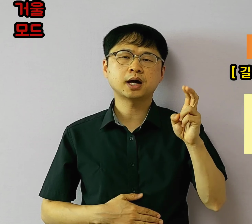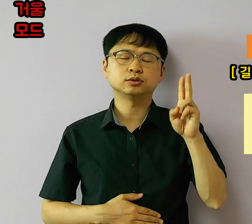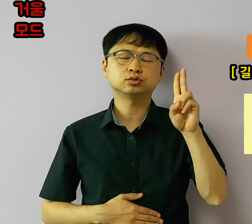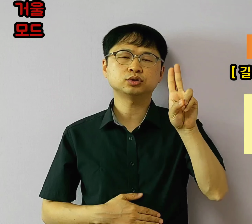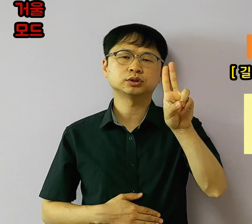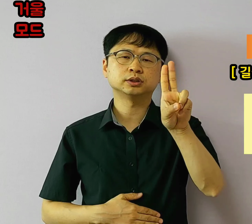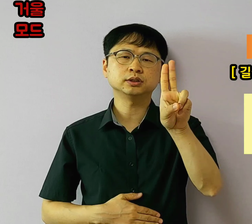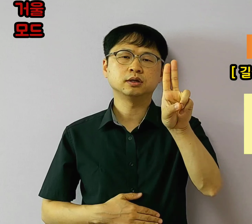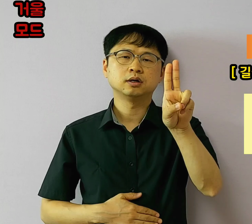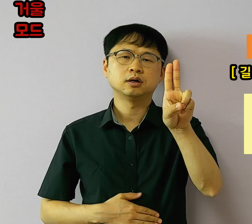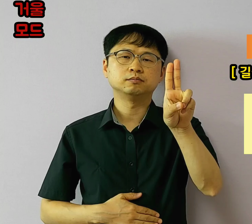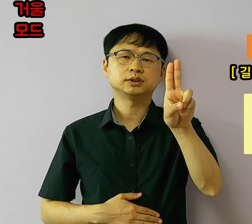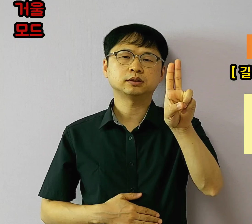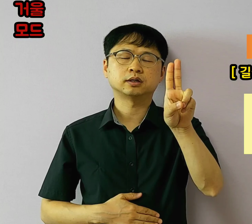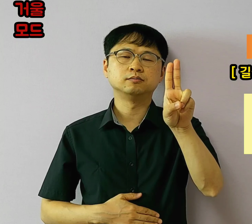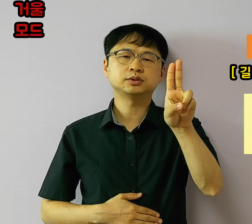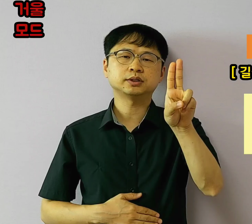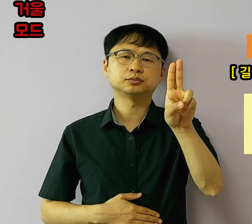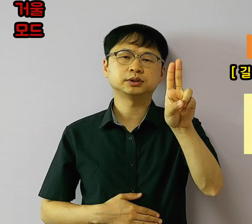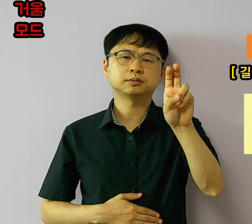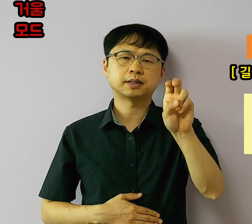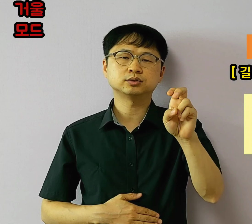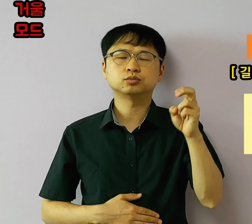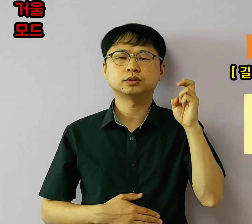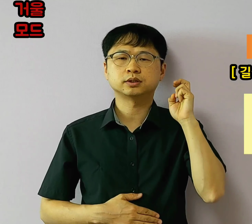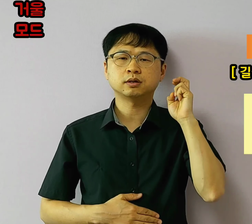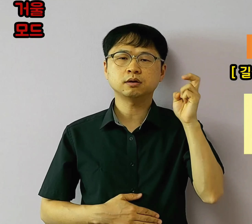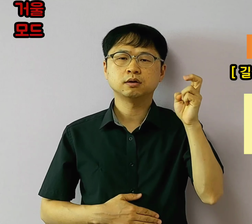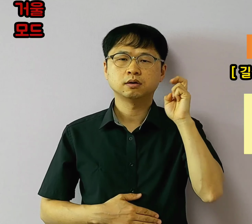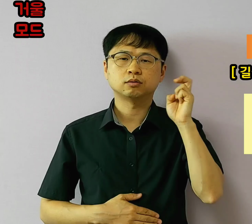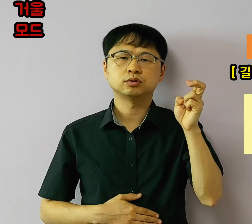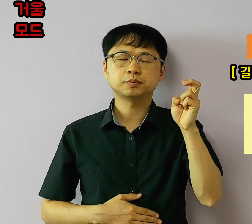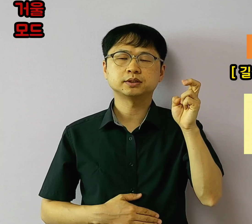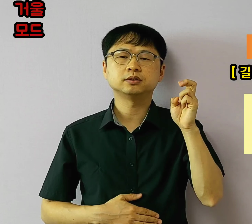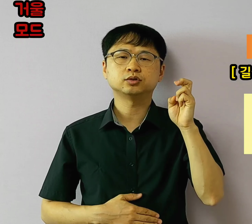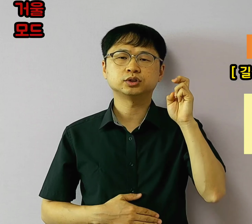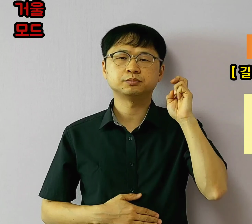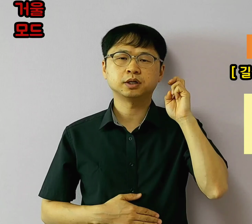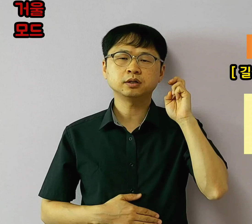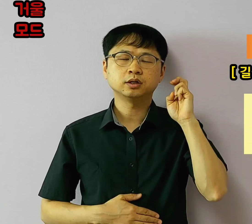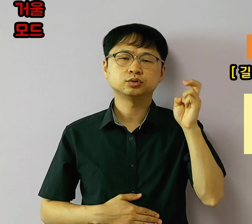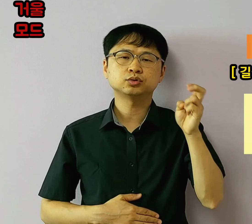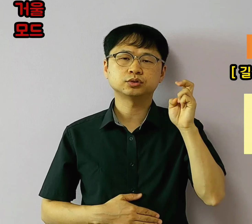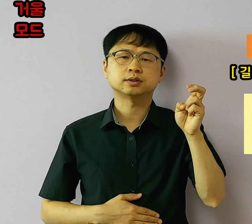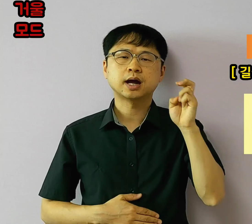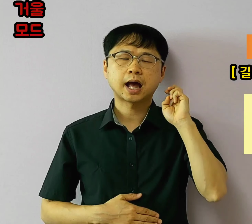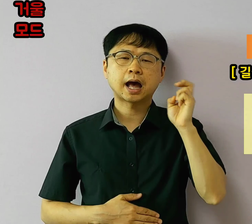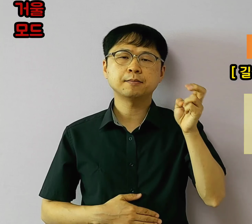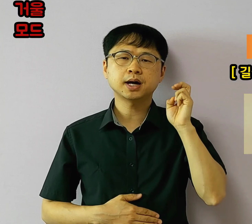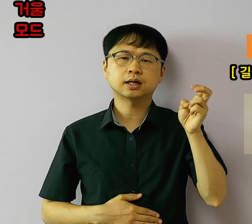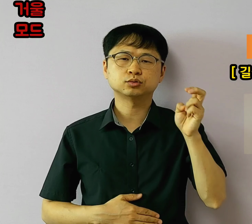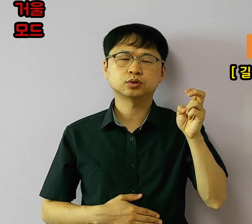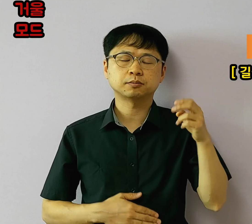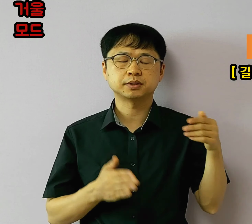하는 추측은 검지와 중지를 반쯤 구분해서 얼굴 옆에 흔들어 주시면 추측, 아마라는 수어가